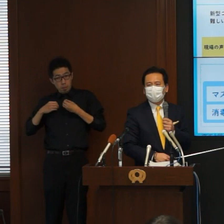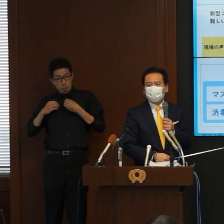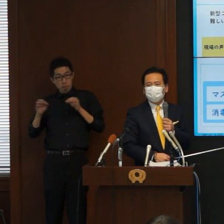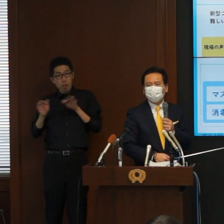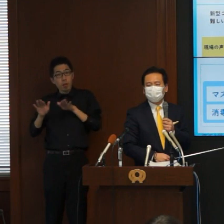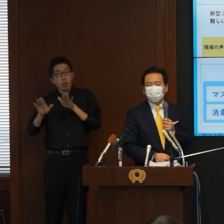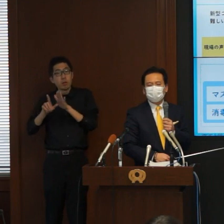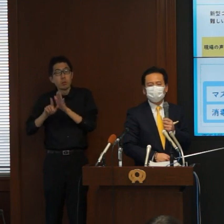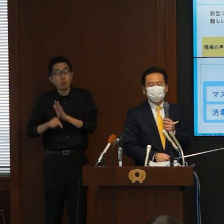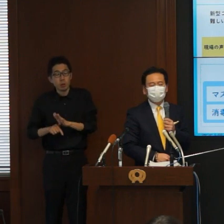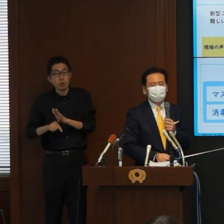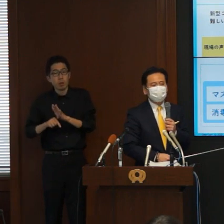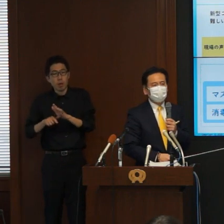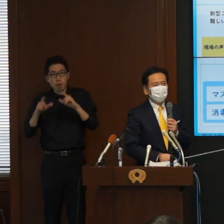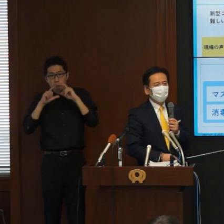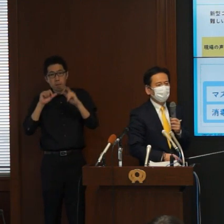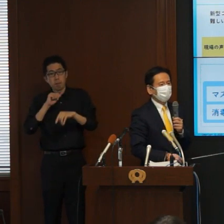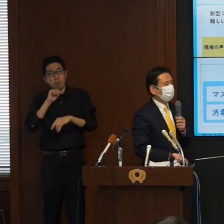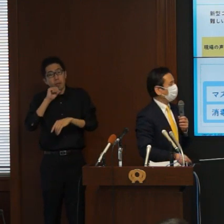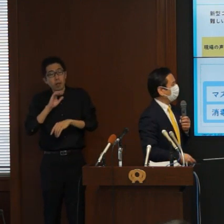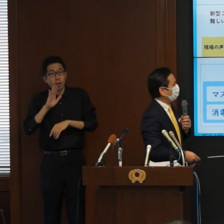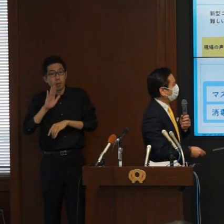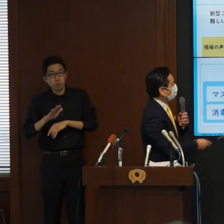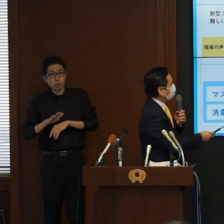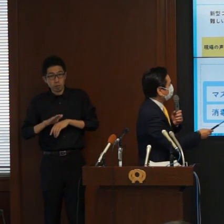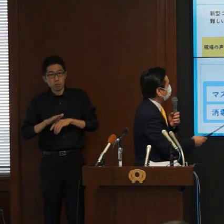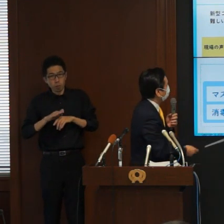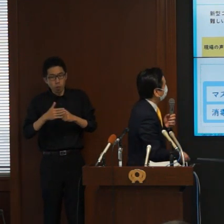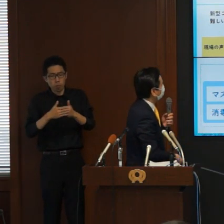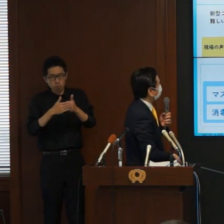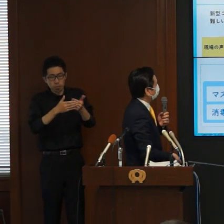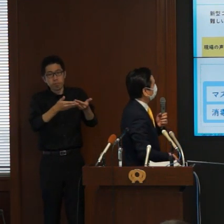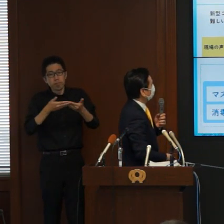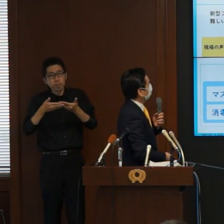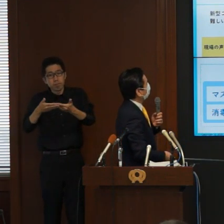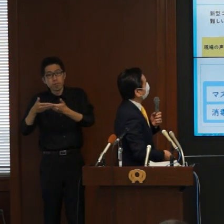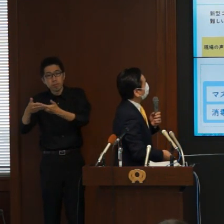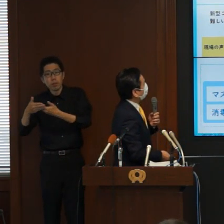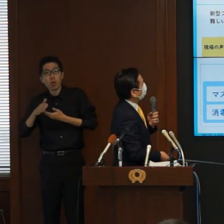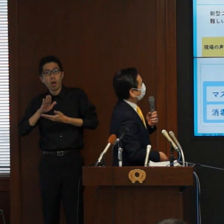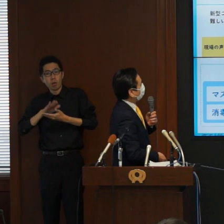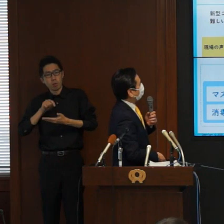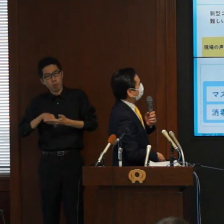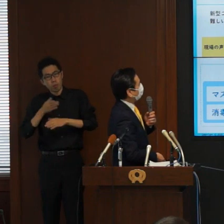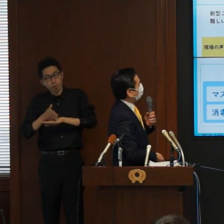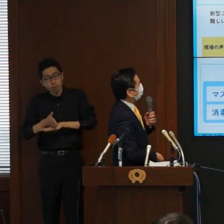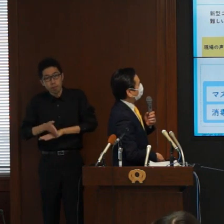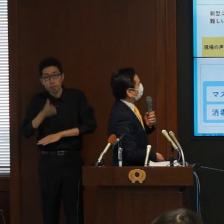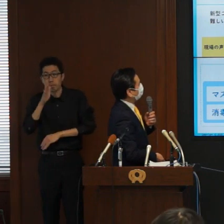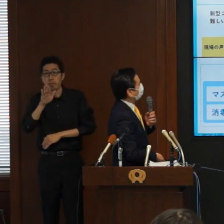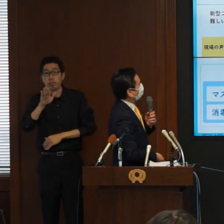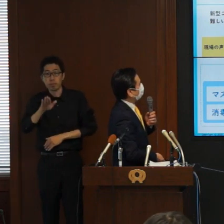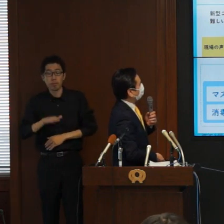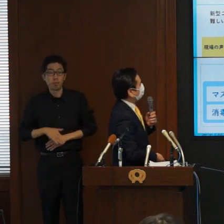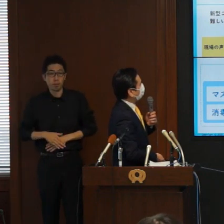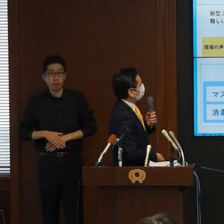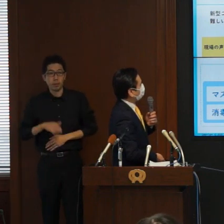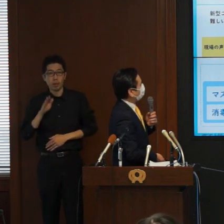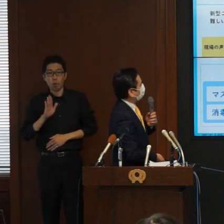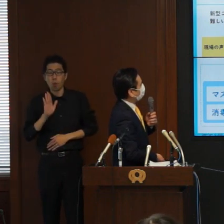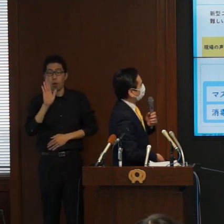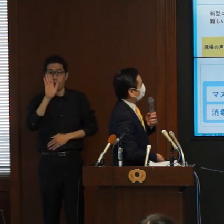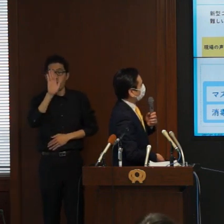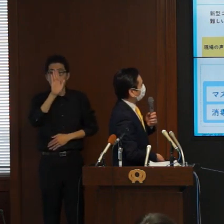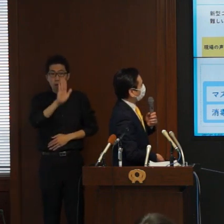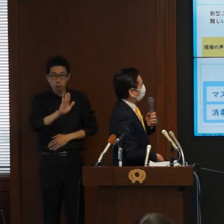分にいただいた分なども含めまして、大変我々感謝しております。でこれからしっかりとこの